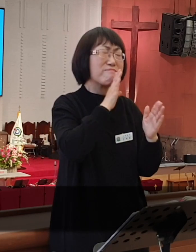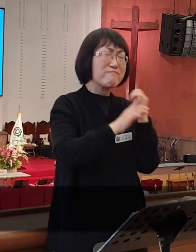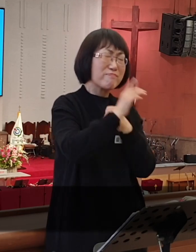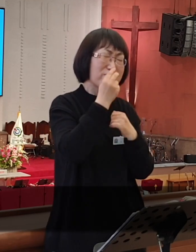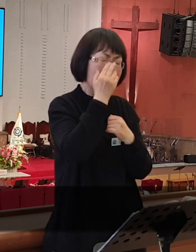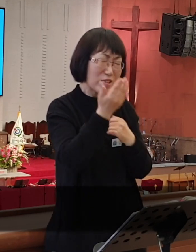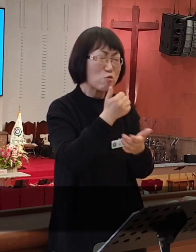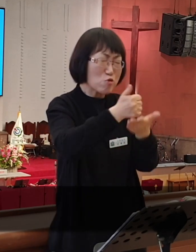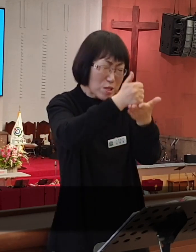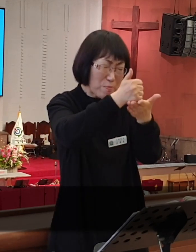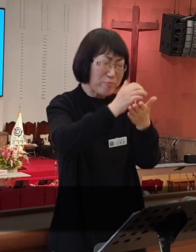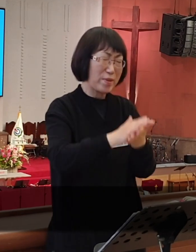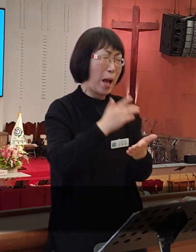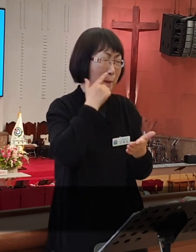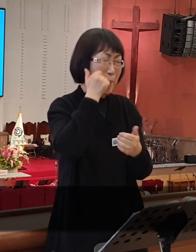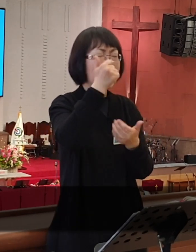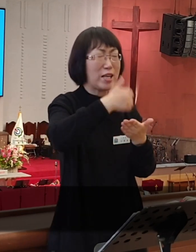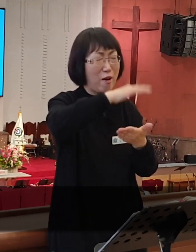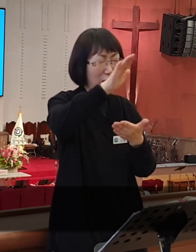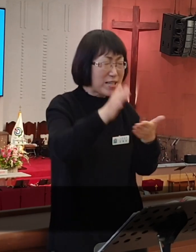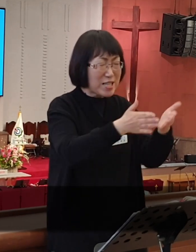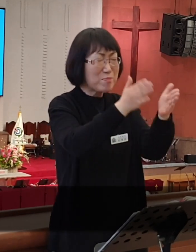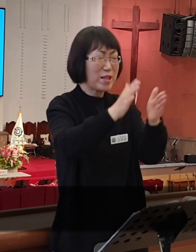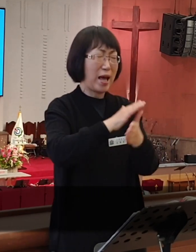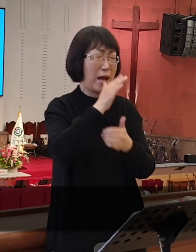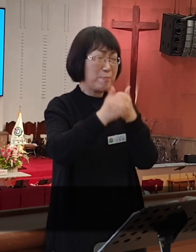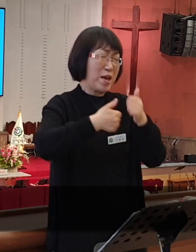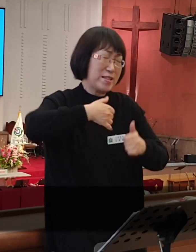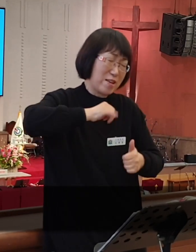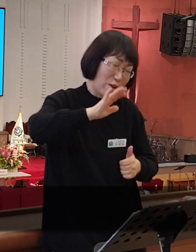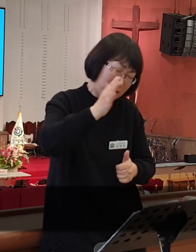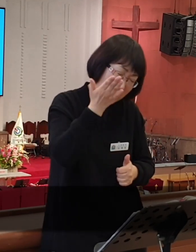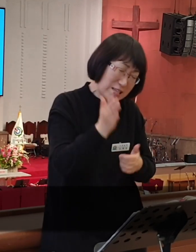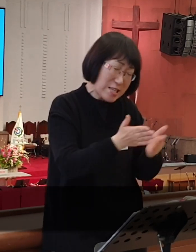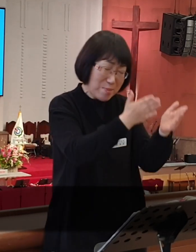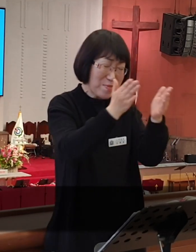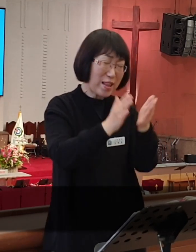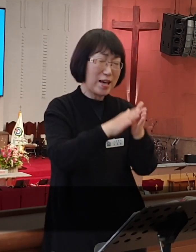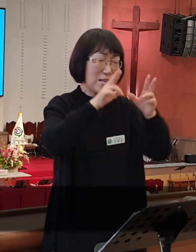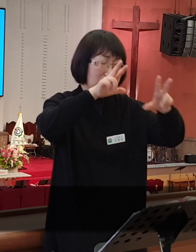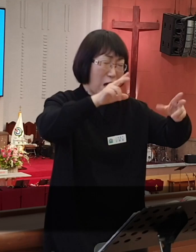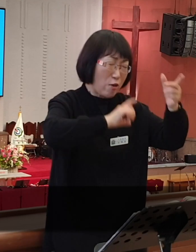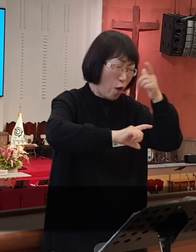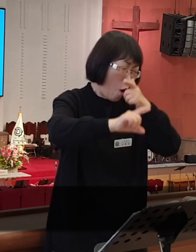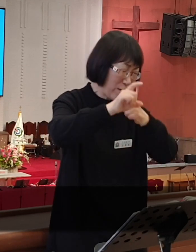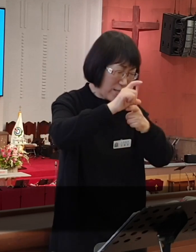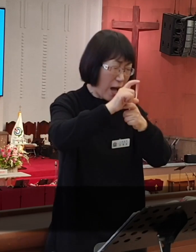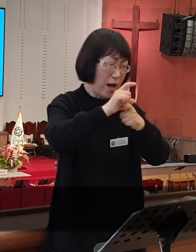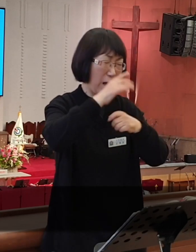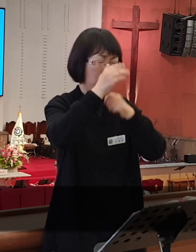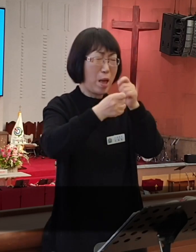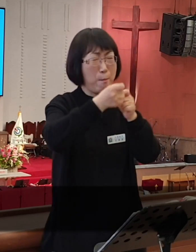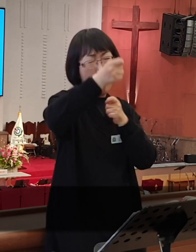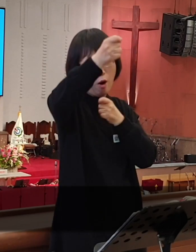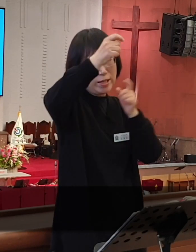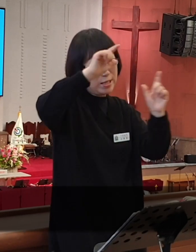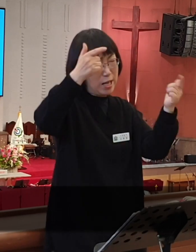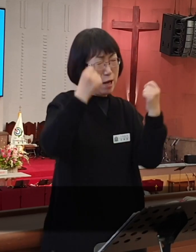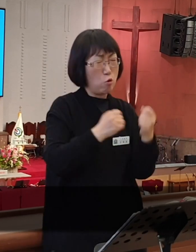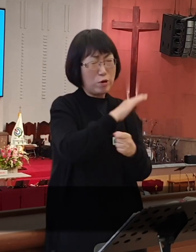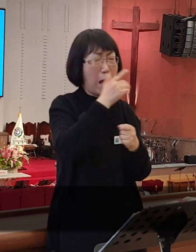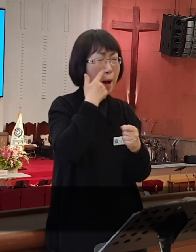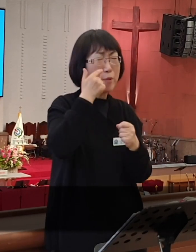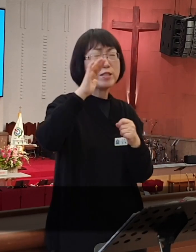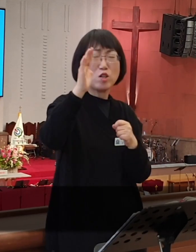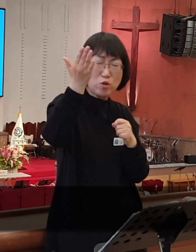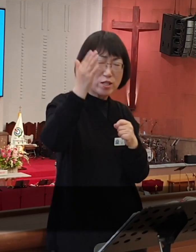되신 주님이십니다. 아버지께로 가는 길입니다. 하나님의 자녀가 되는 길입니다. 이제는 더 이상 하나님이 멀리 계시지 않고 우리의